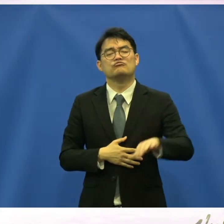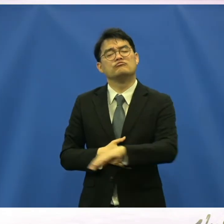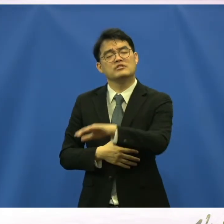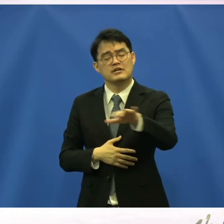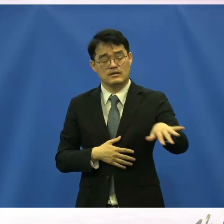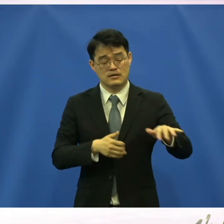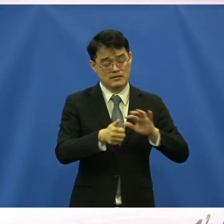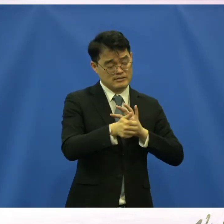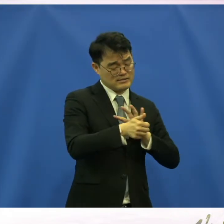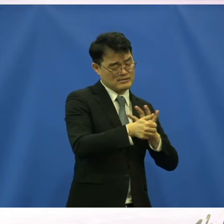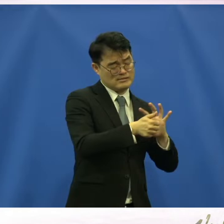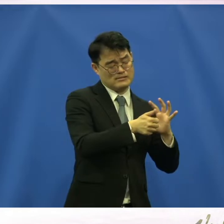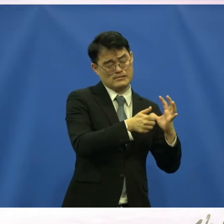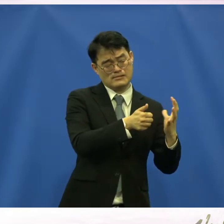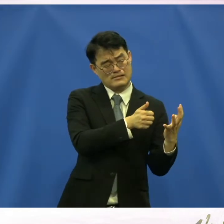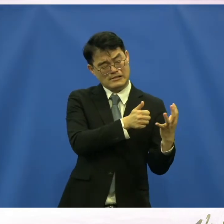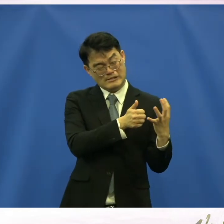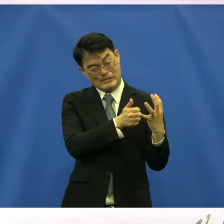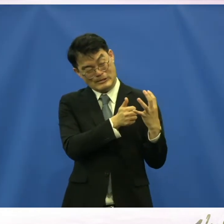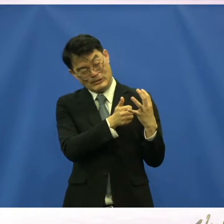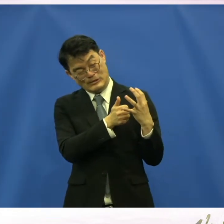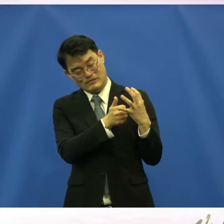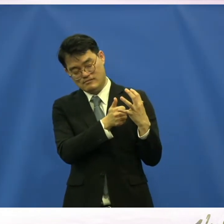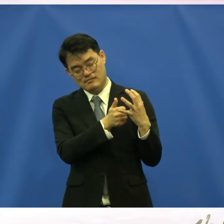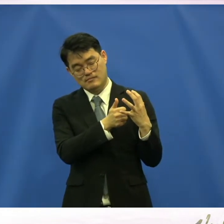옥에 쌈을 당하여도 쌓이지 않는다는 거예요.